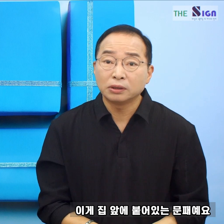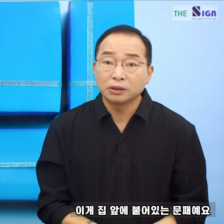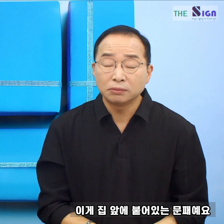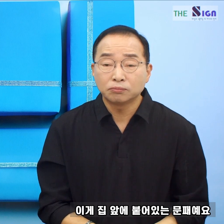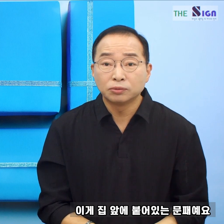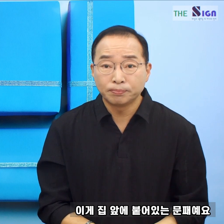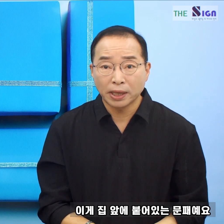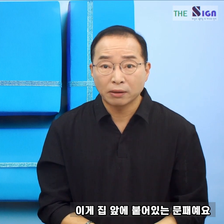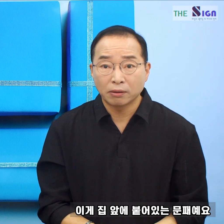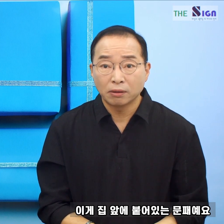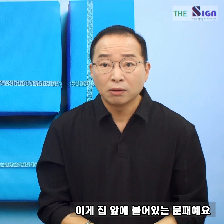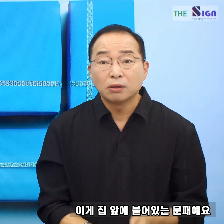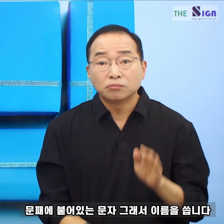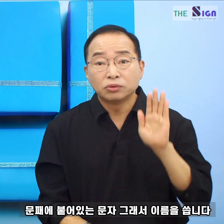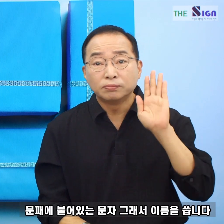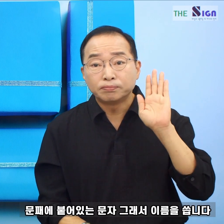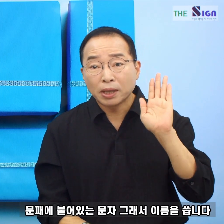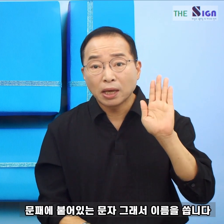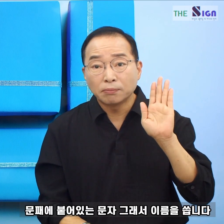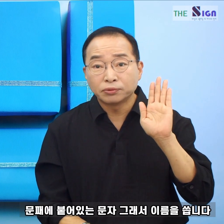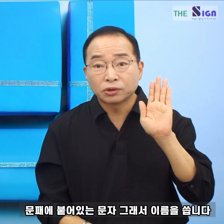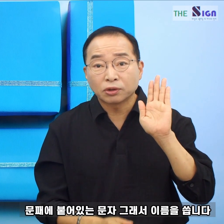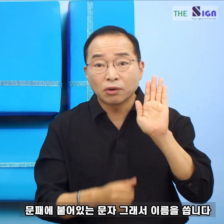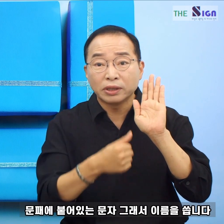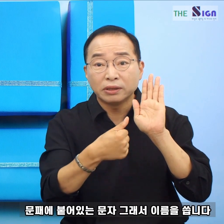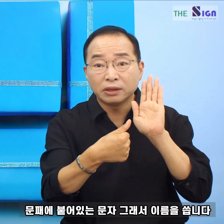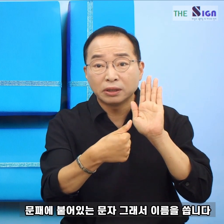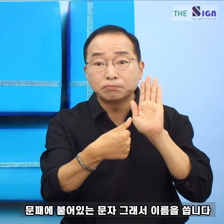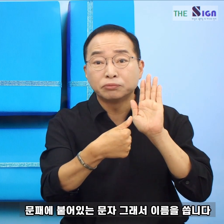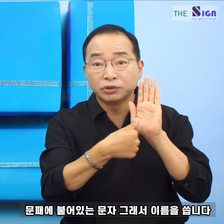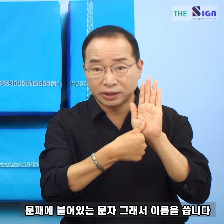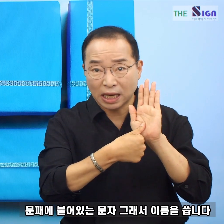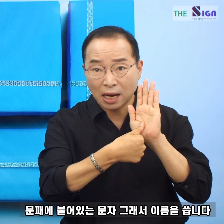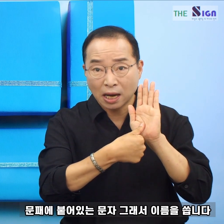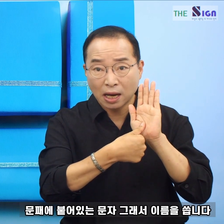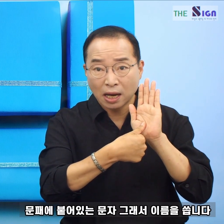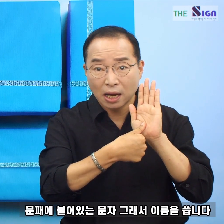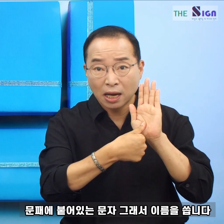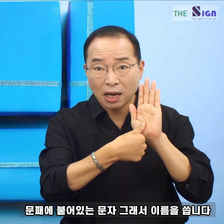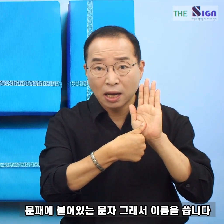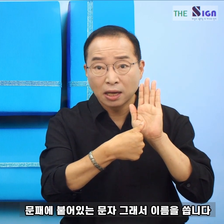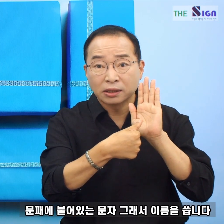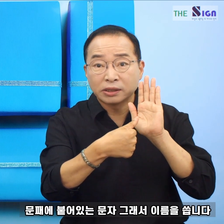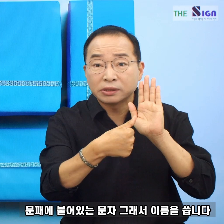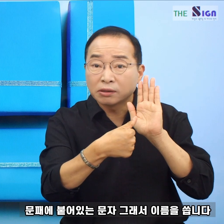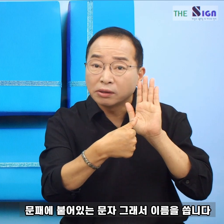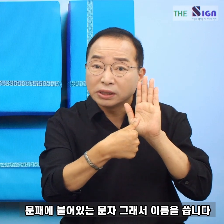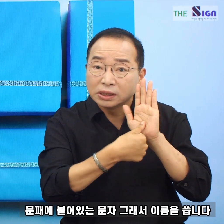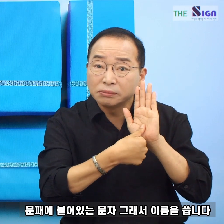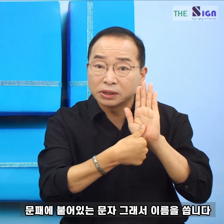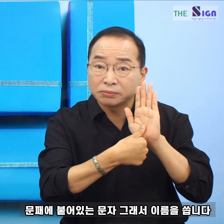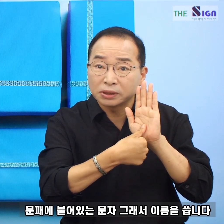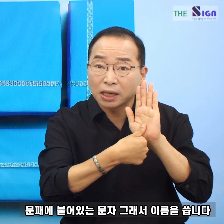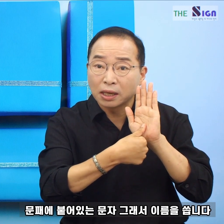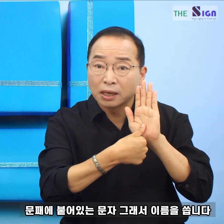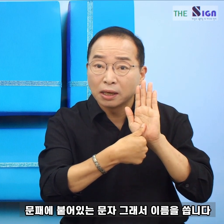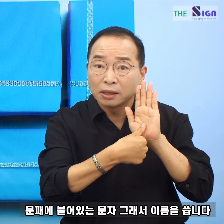있는 문패예요. 문패에 붙어 있는 문자. 그래서 이름을 씁니다.